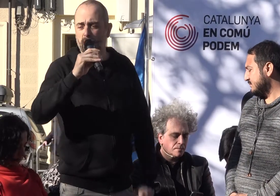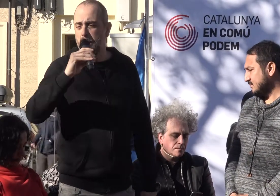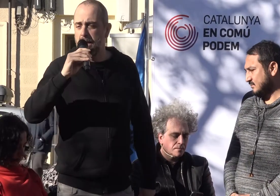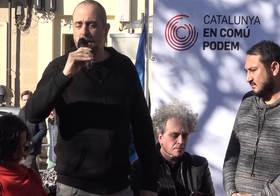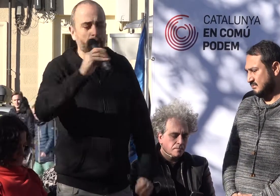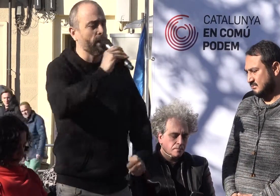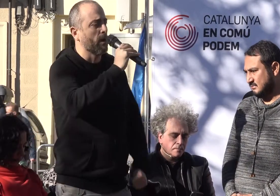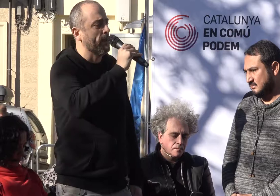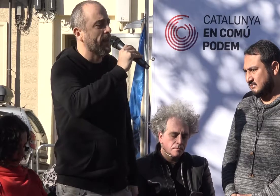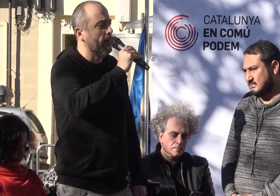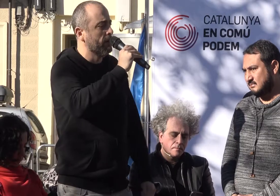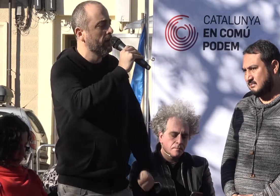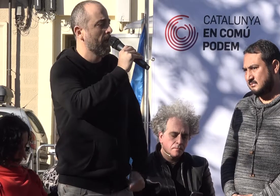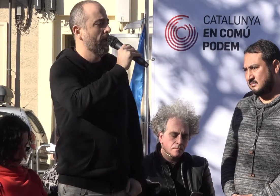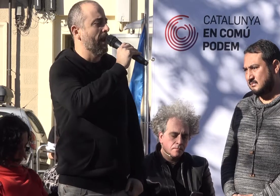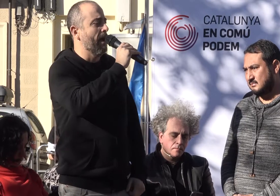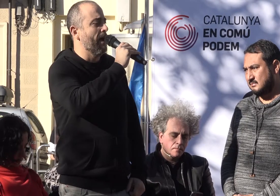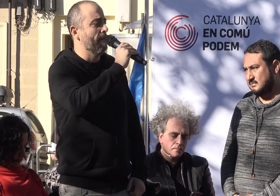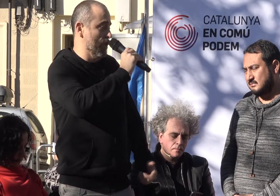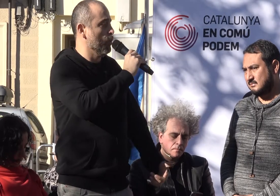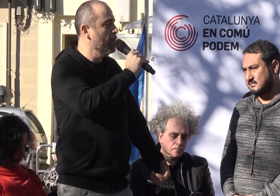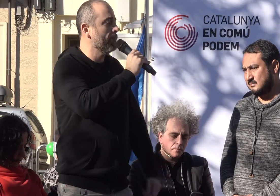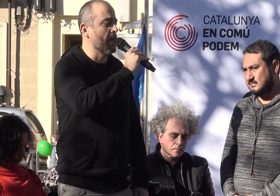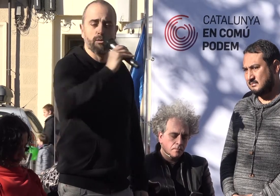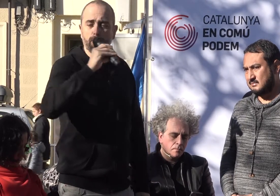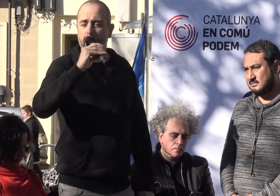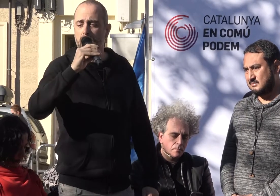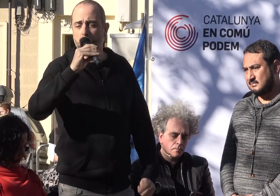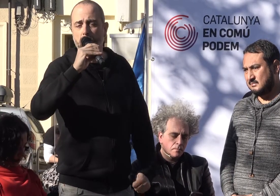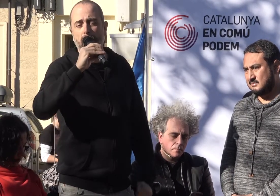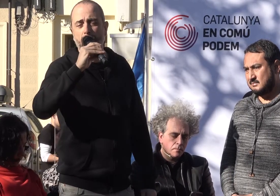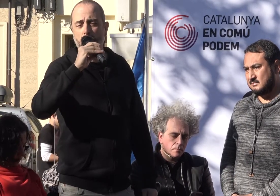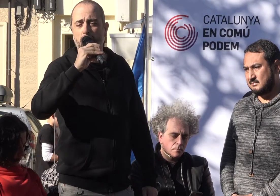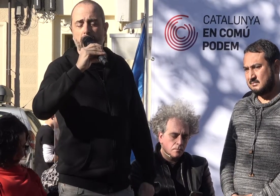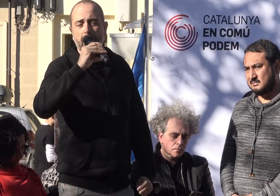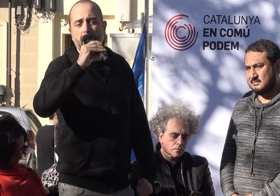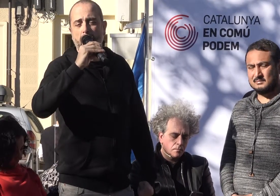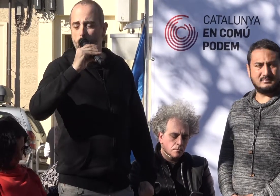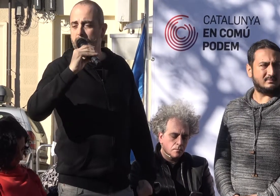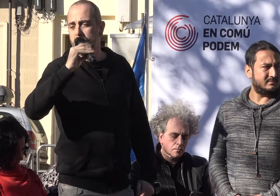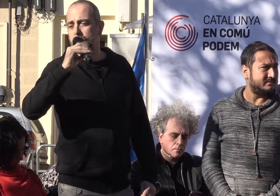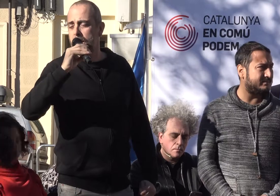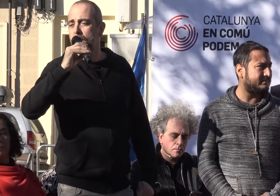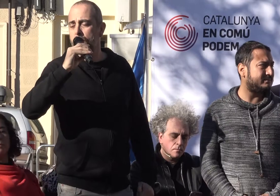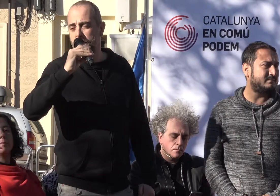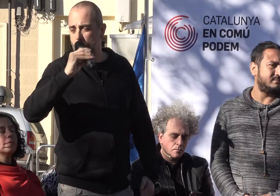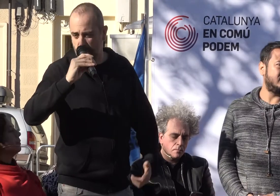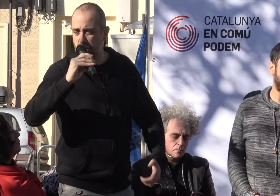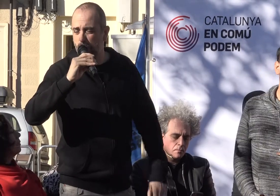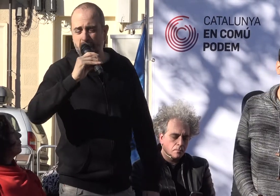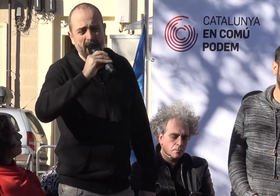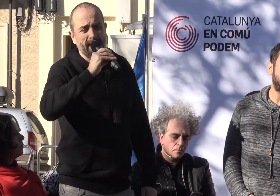rinconcito de esperanza como ya se comentaba no la marichuy maría de jesús patricio una persona una mujer médico